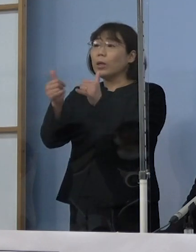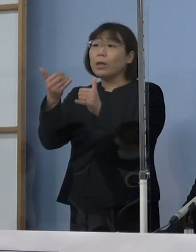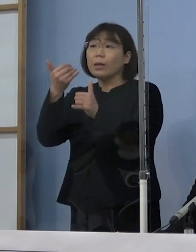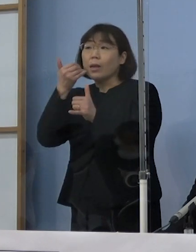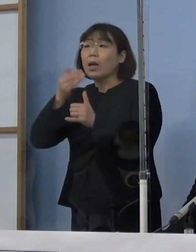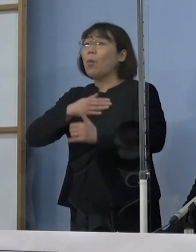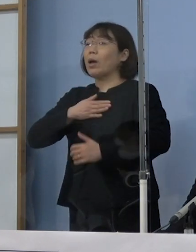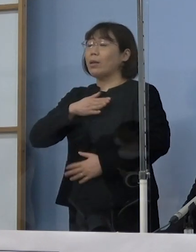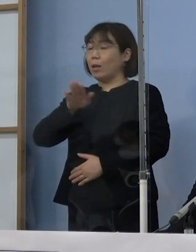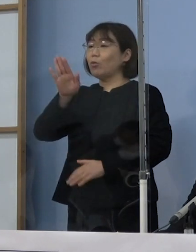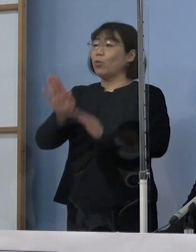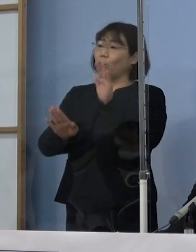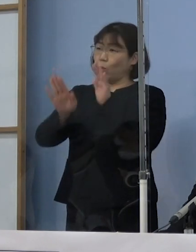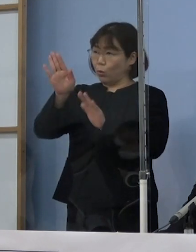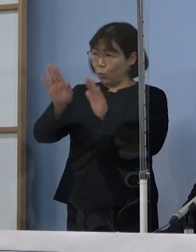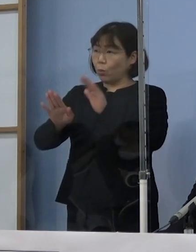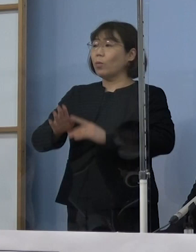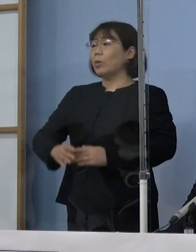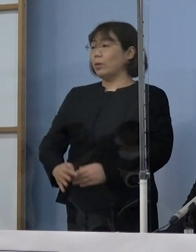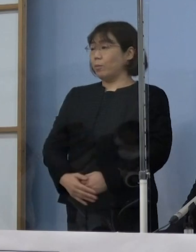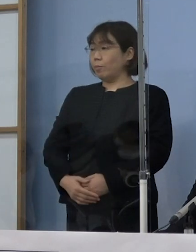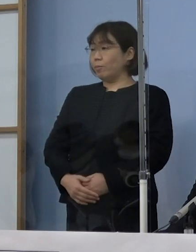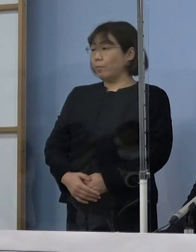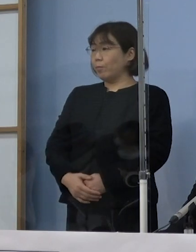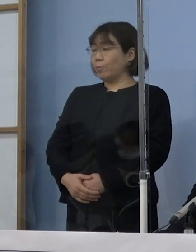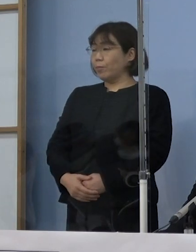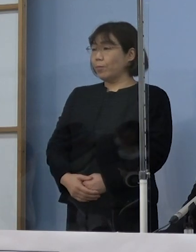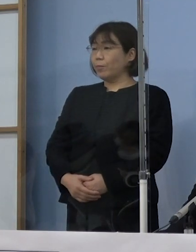ているという状況です。以上です。